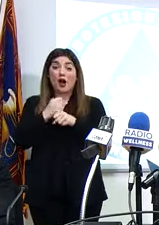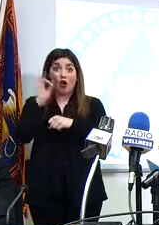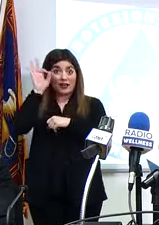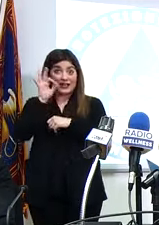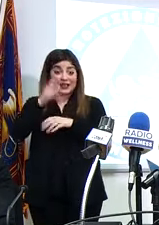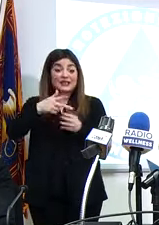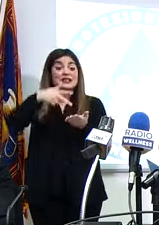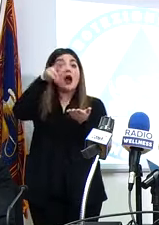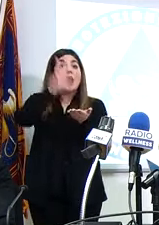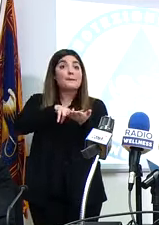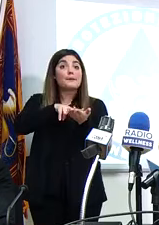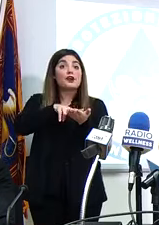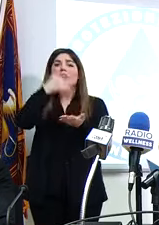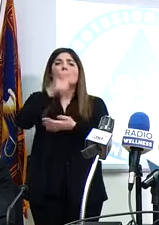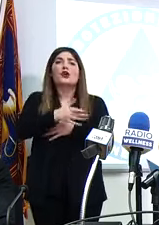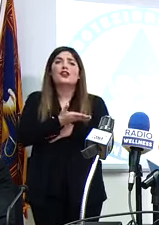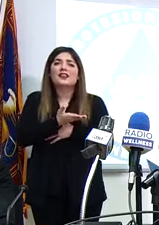approvato?